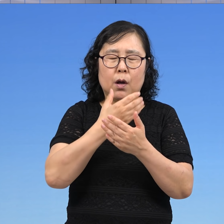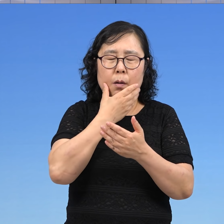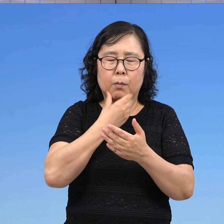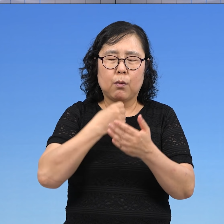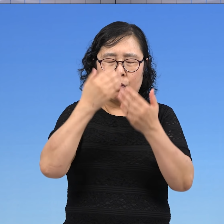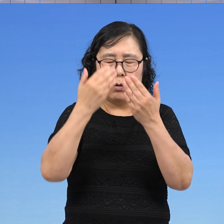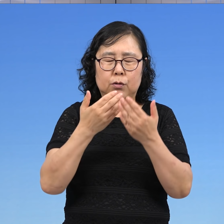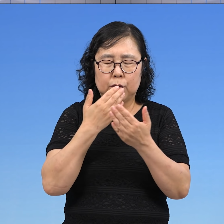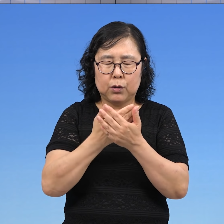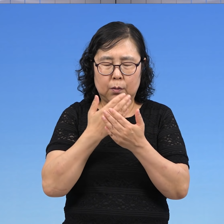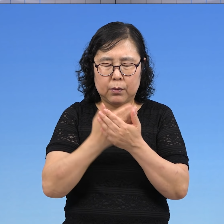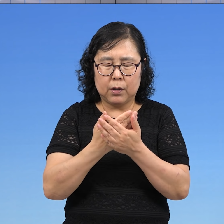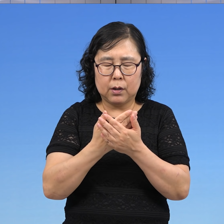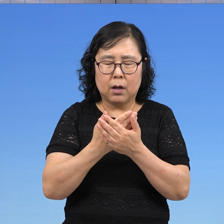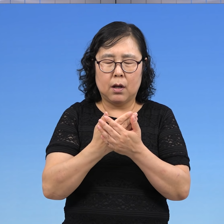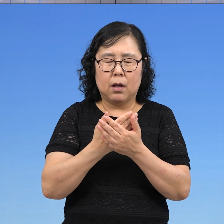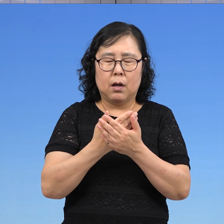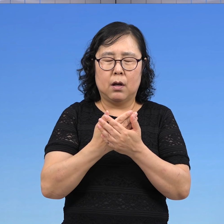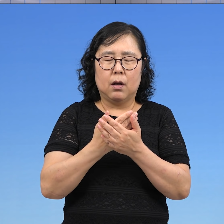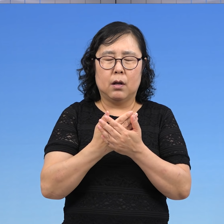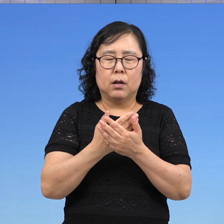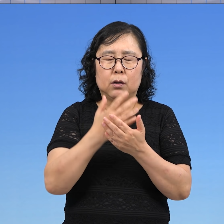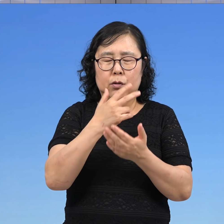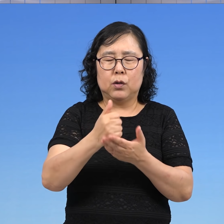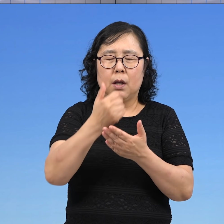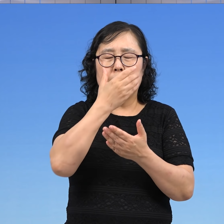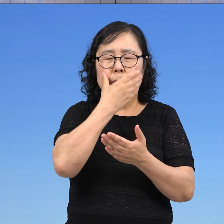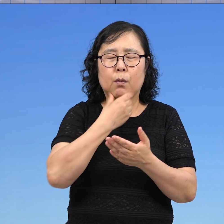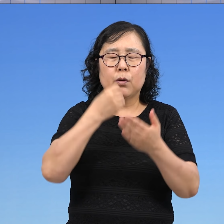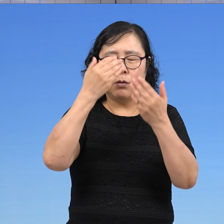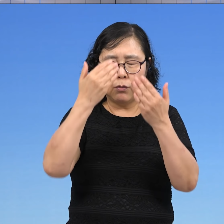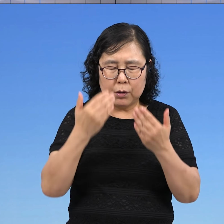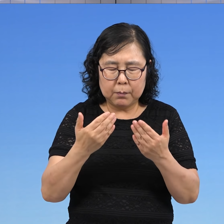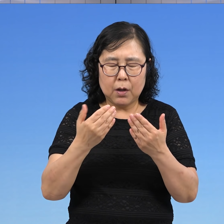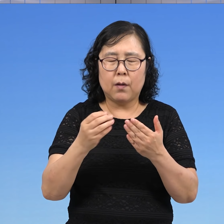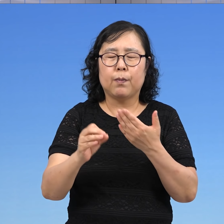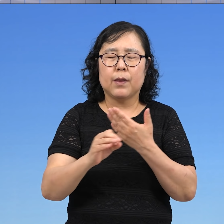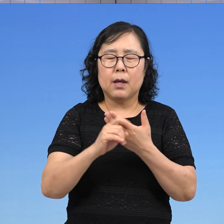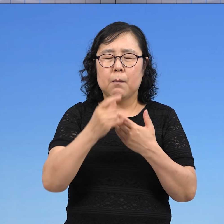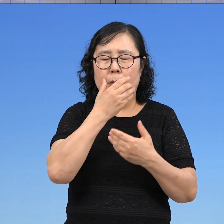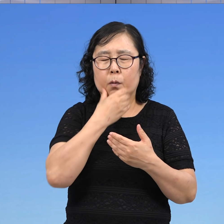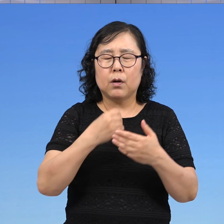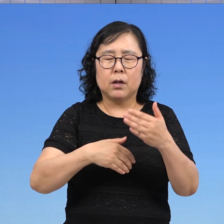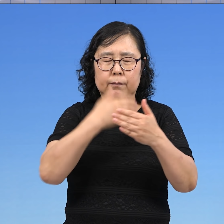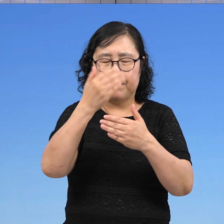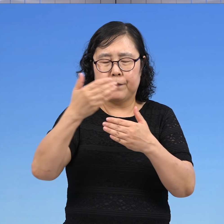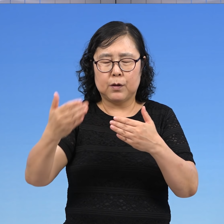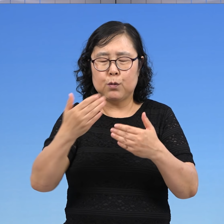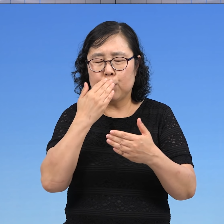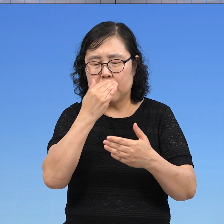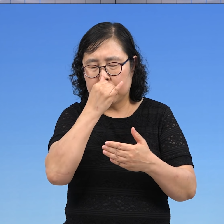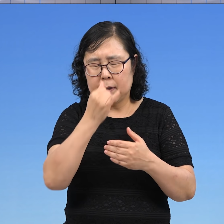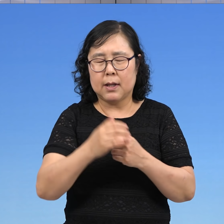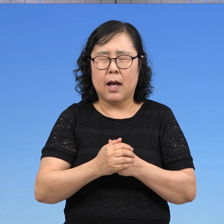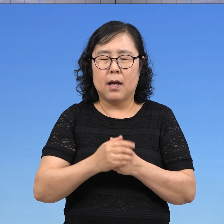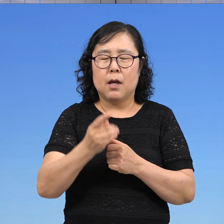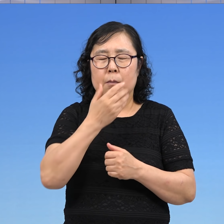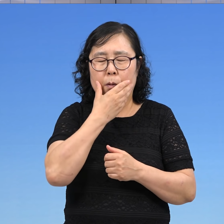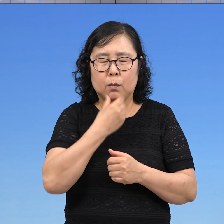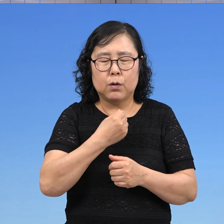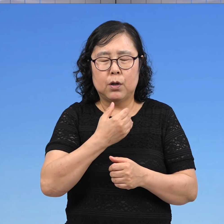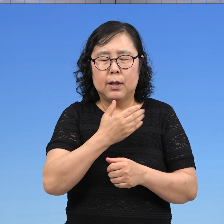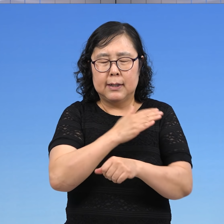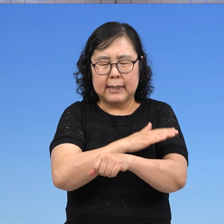하나님 폭 주셔야 되겠습니다 주님 폭 주쇼 에 보고 흘려보낼 수 있지 않겠습니까 오늘 하나의 주심이 복을